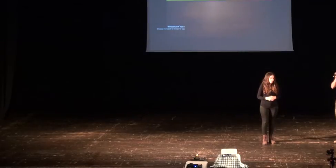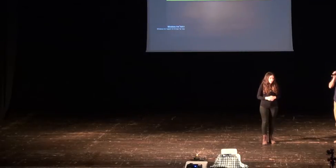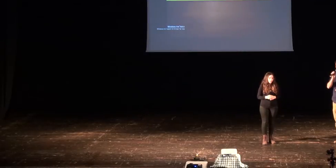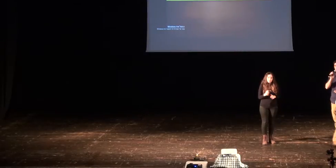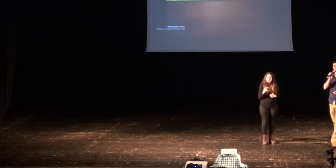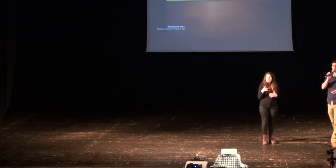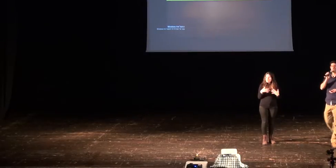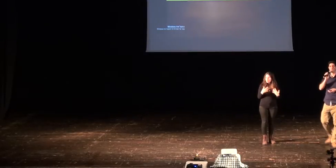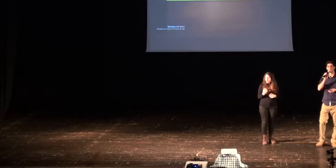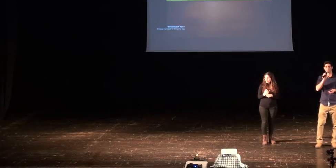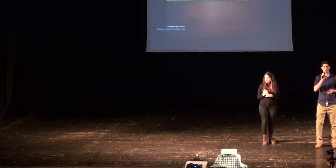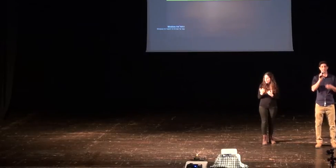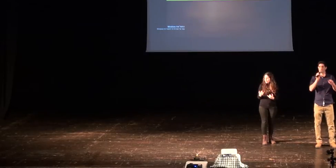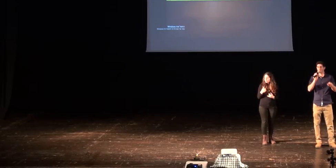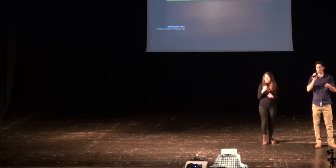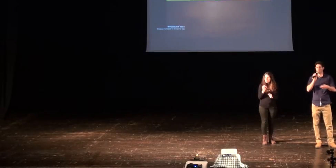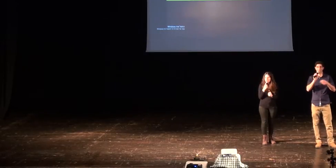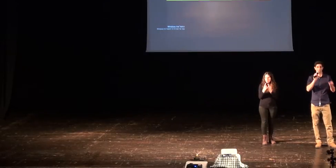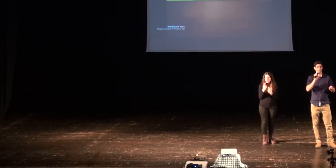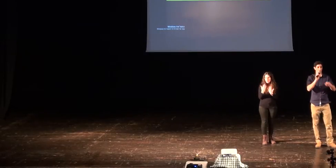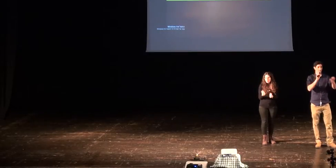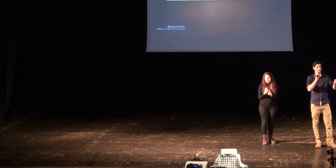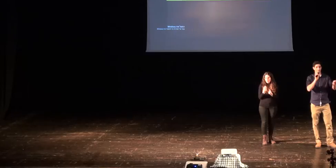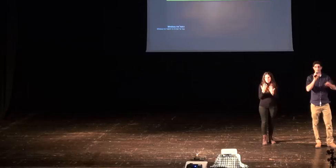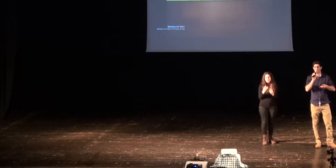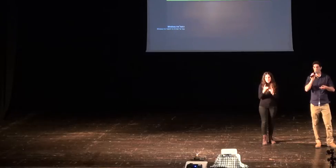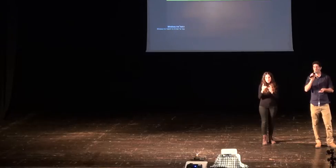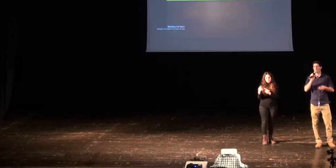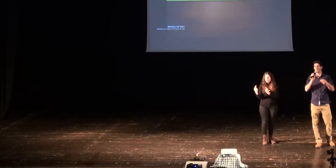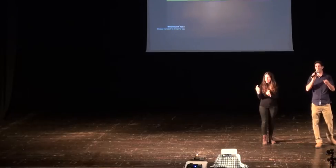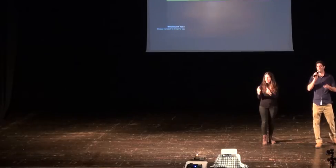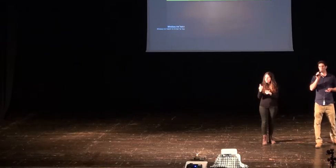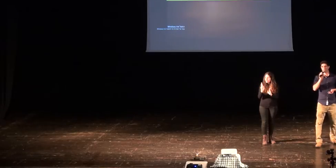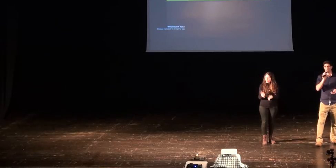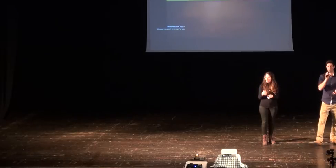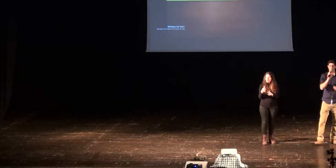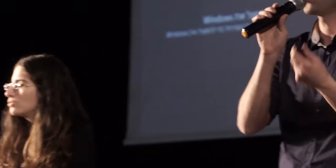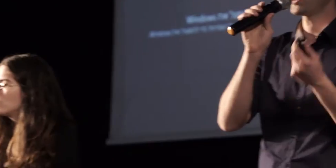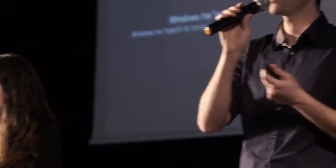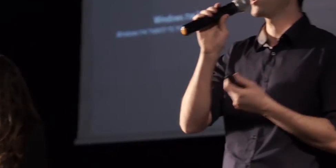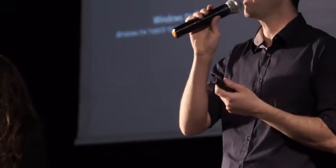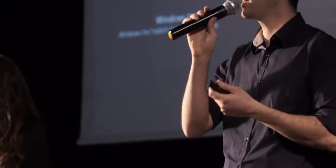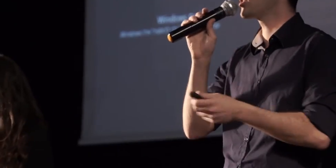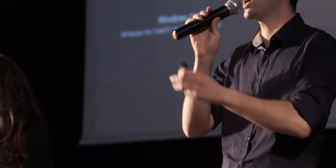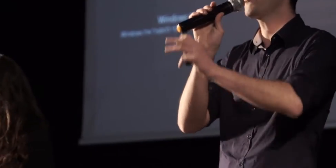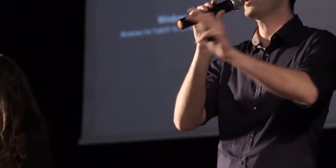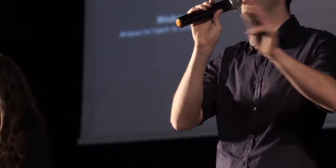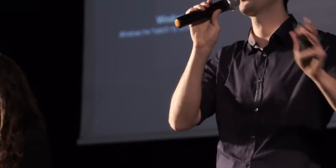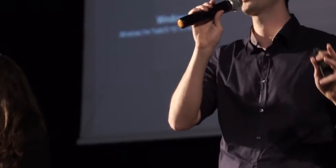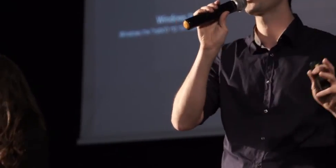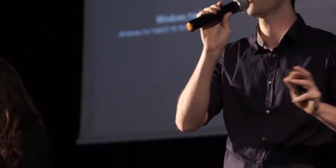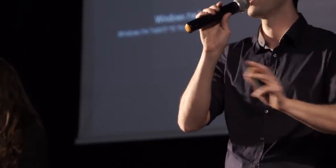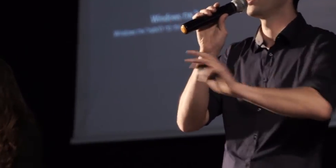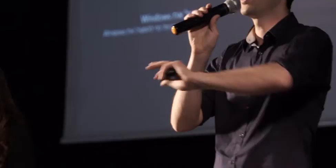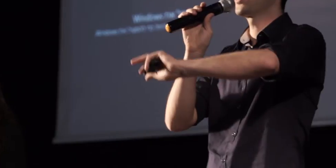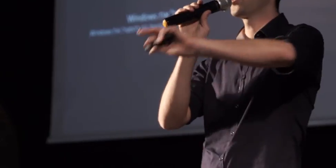מה שאני אשמח לעשות פה היום, זה בעצם לדבר על כמה דברים, כמה דרכים שכל אחד מכם יכול להיות יותר אפקטיבי. ומה שמיוחד בדברים האלה זה שאף אחד פה לא